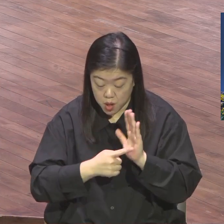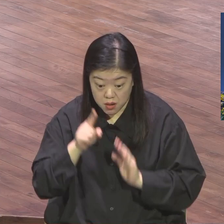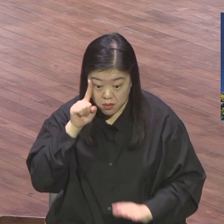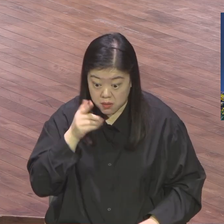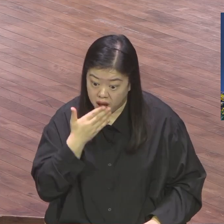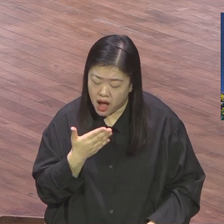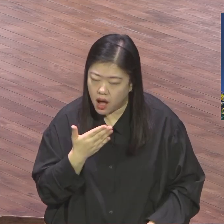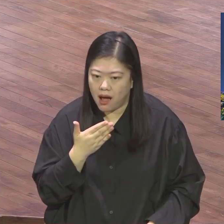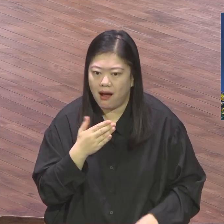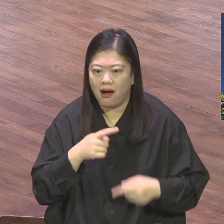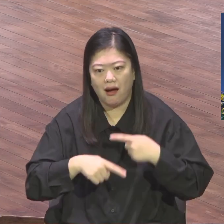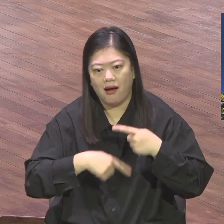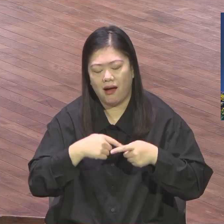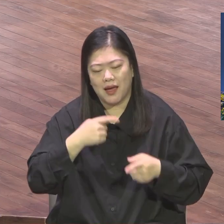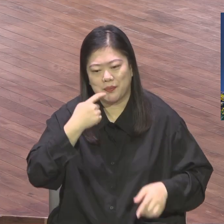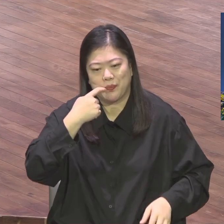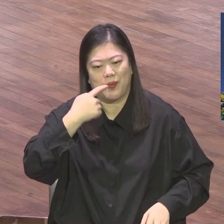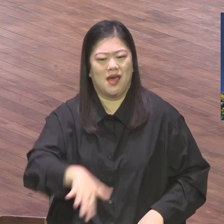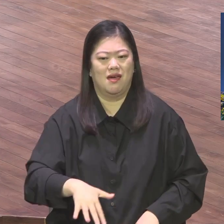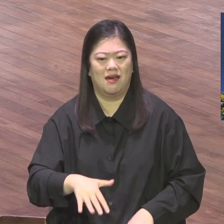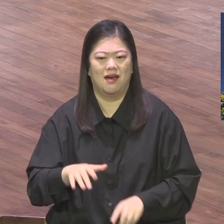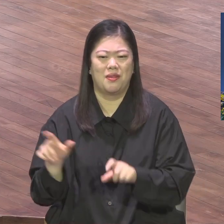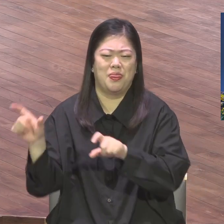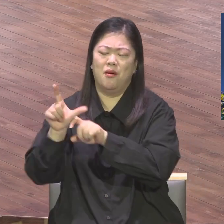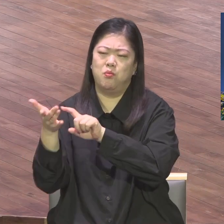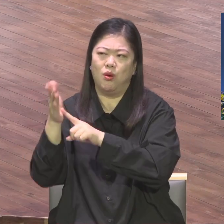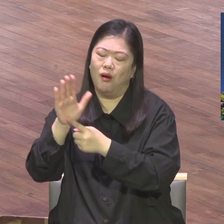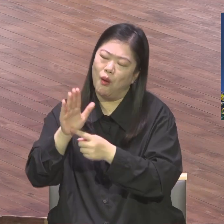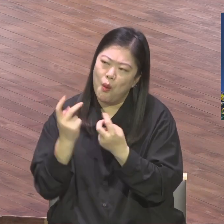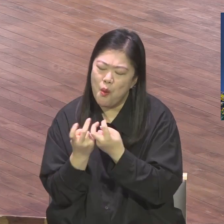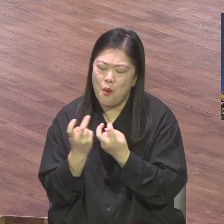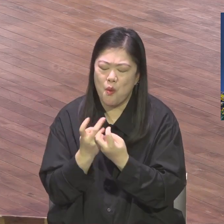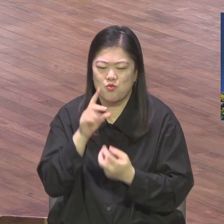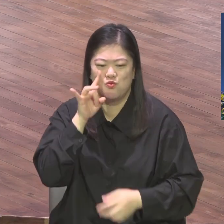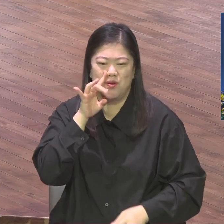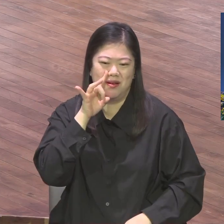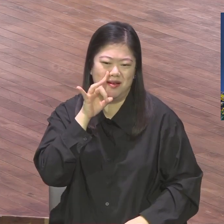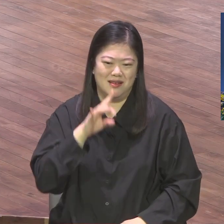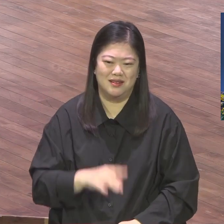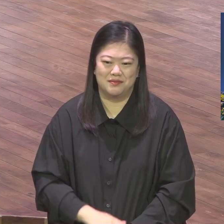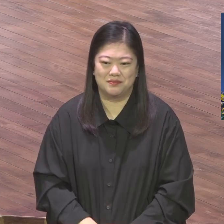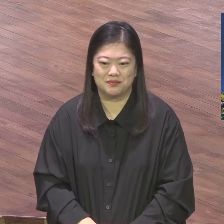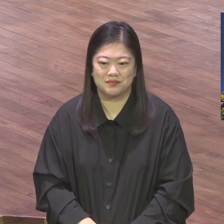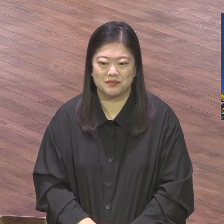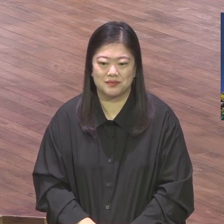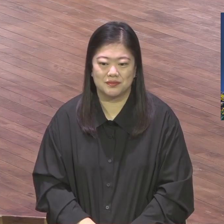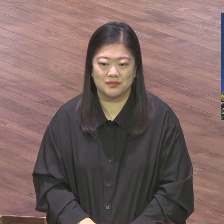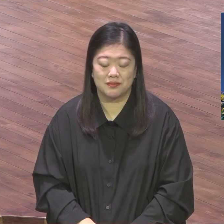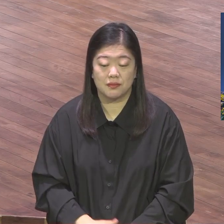자, 이런 하나님의 사랑은요 어떻게 증명됐습니까? 십자가로.